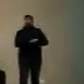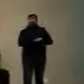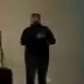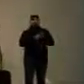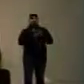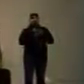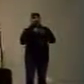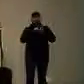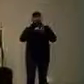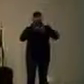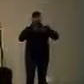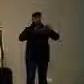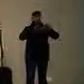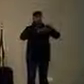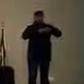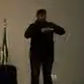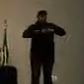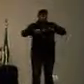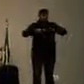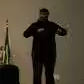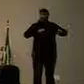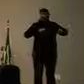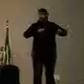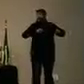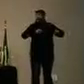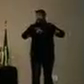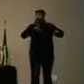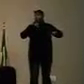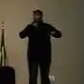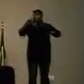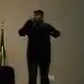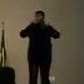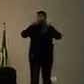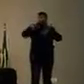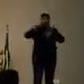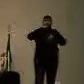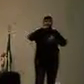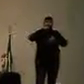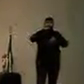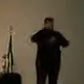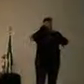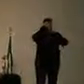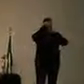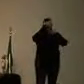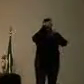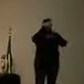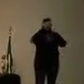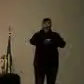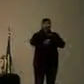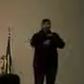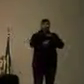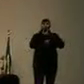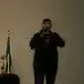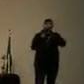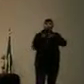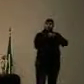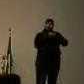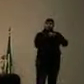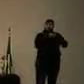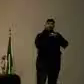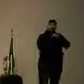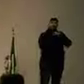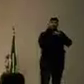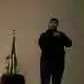Antes de compor, então, a nossa mesa para dar boas-vindas para vocês, quero agradecer nossos parceiros para a realização